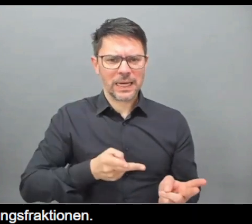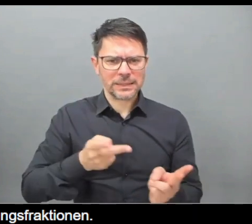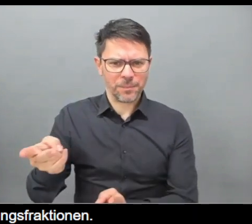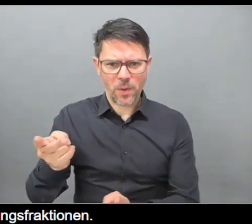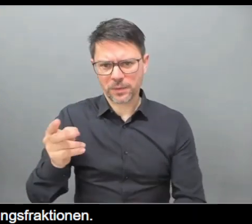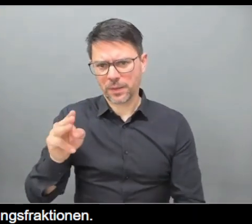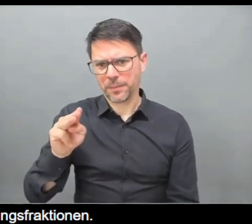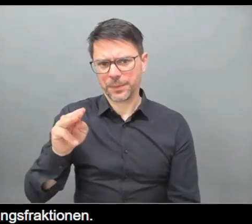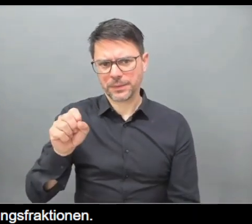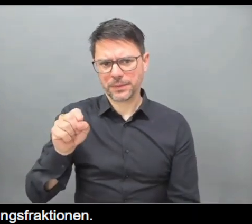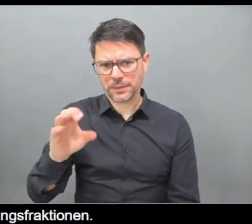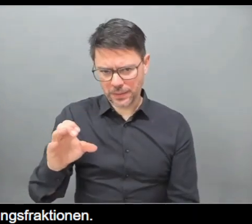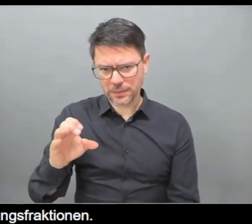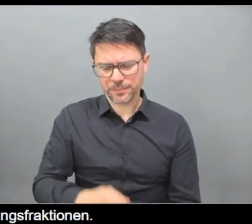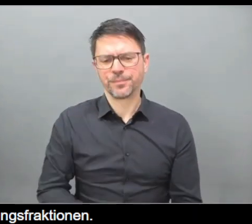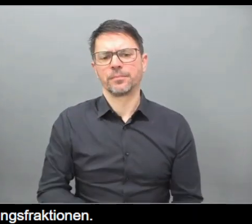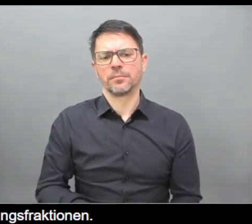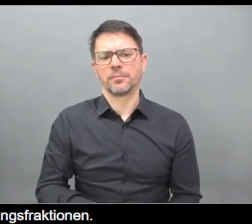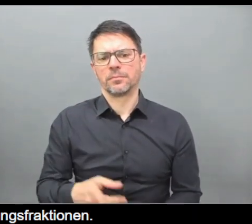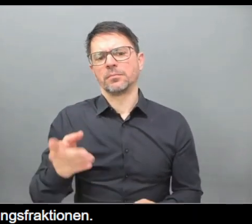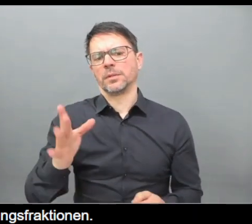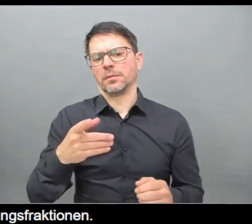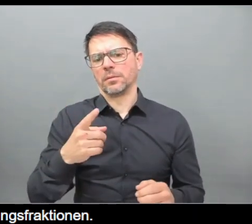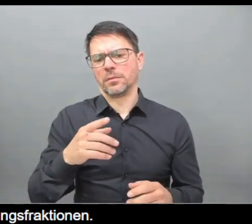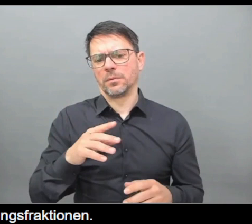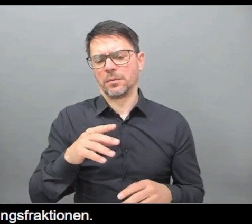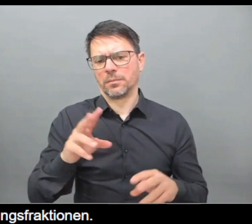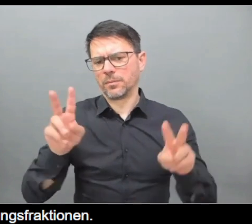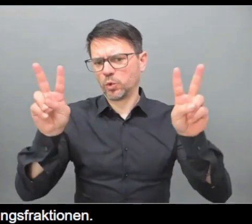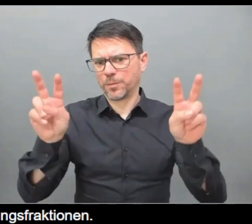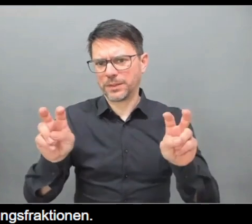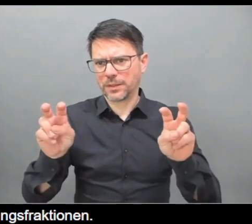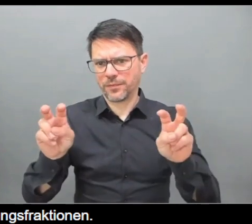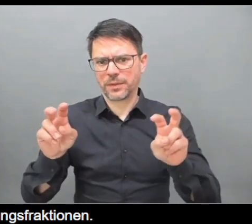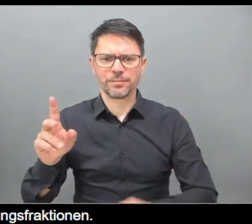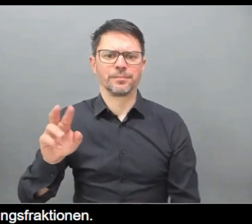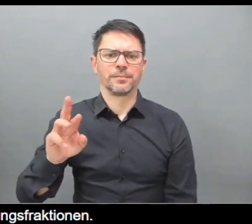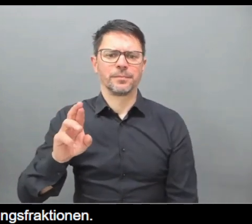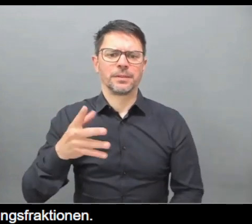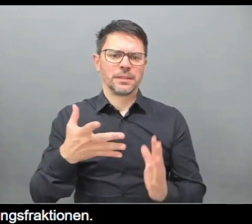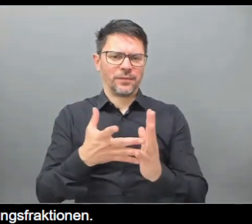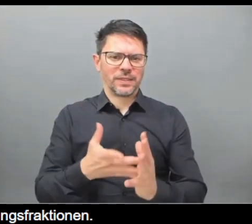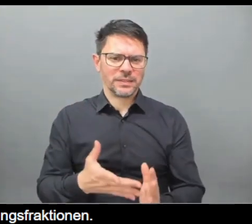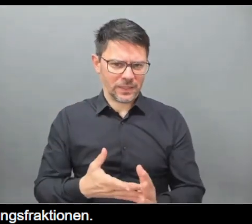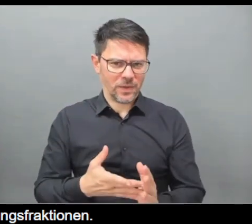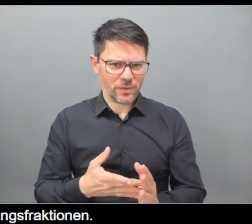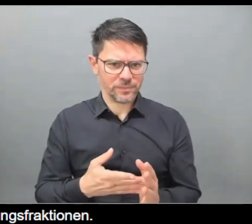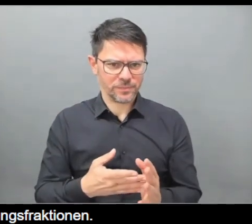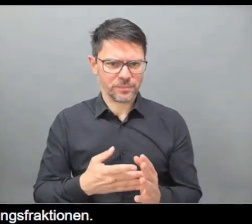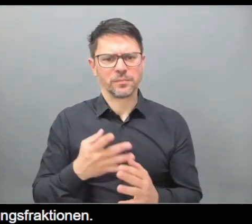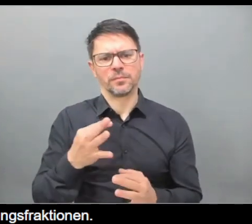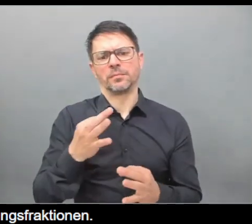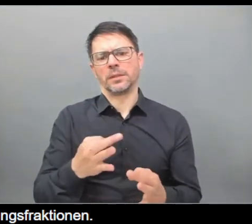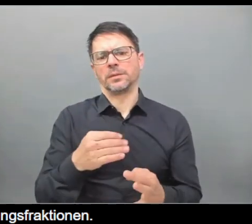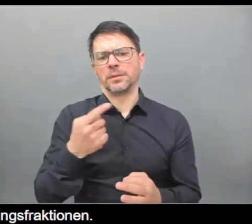höchste Staats- und Regierungschefs, eine der größten Kongressdelegationen aus den USA wird teilnehmen,